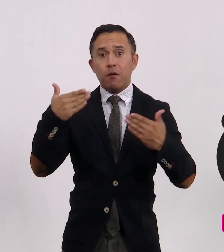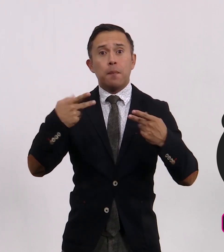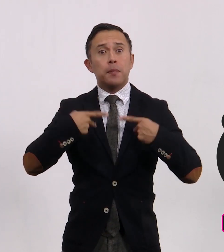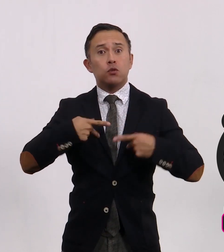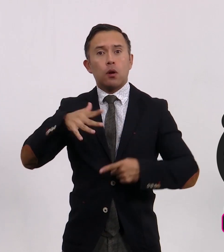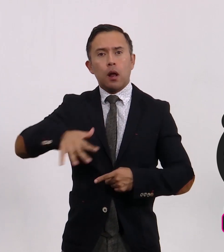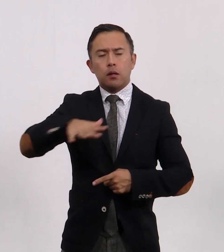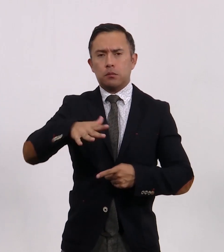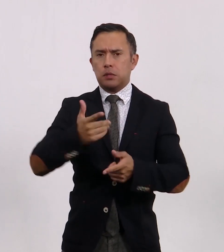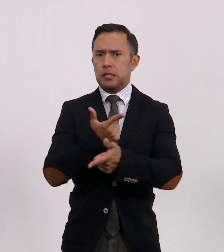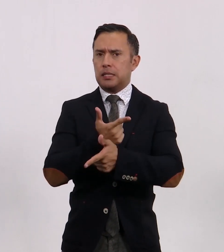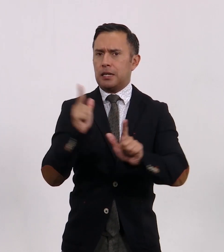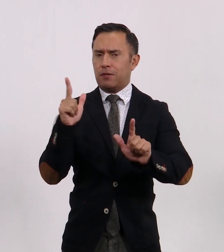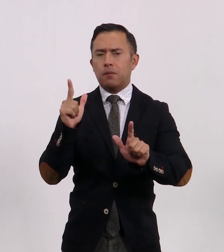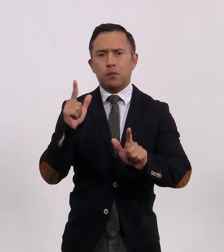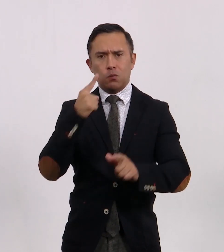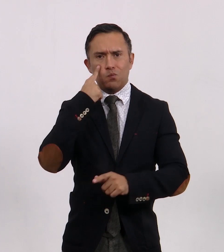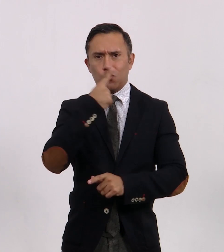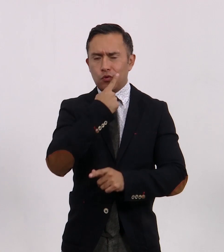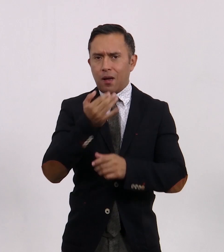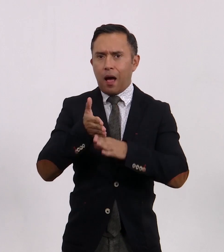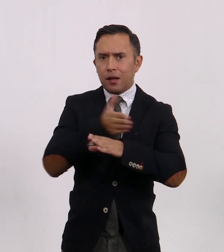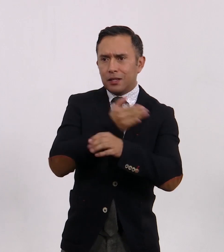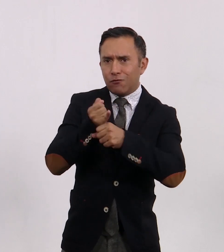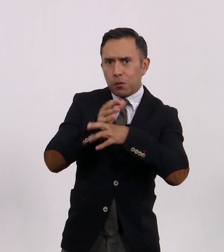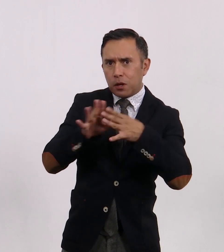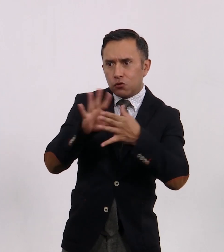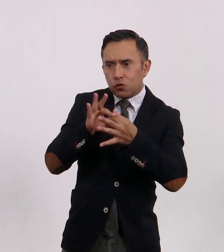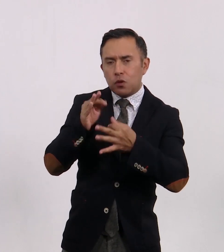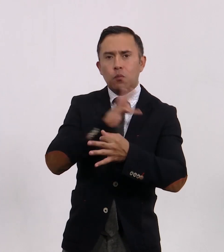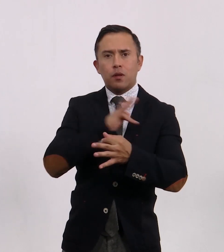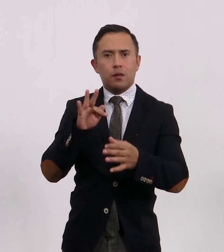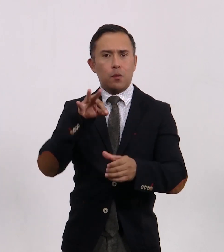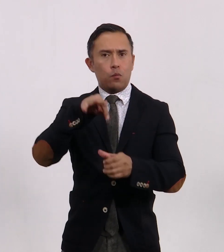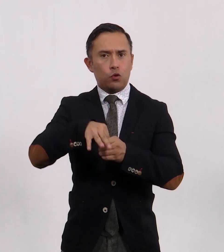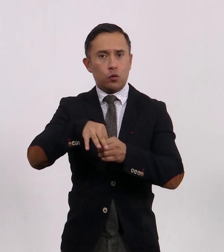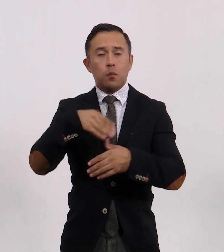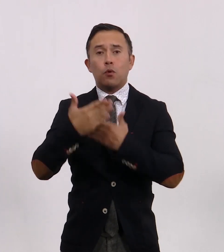pueblo ejerza su voto libre e informado el próximo 2 de junio